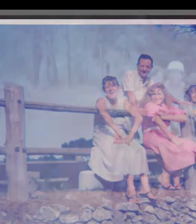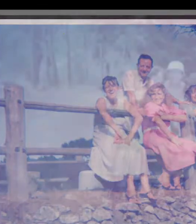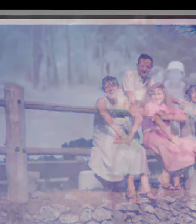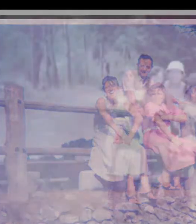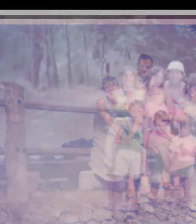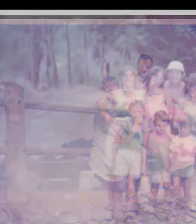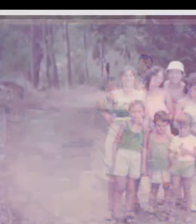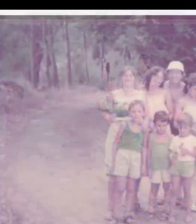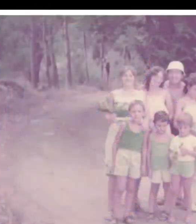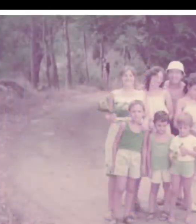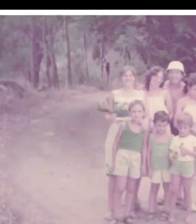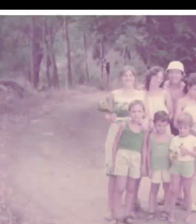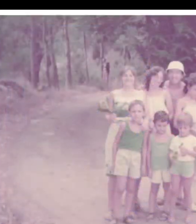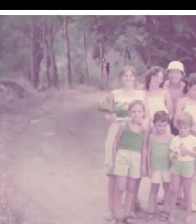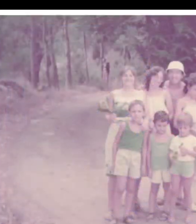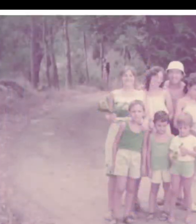Senti che